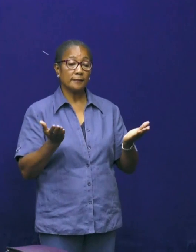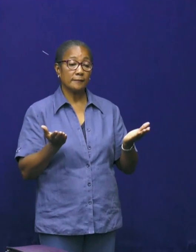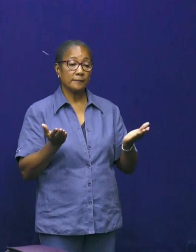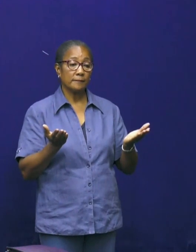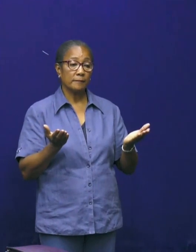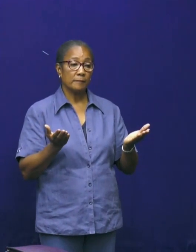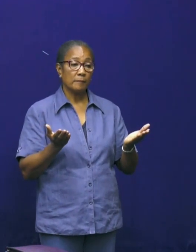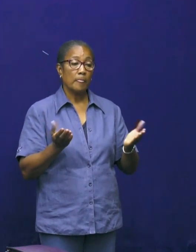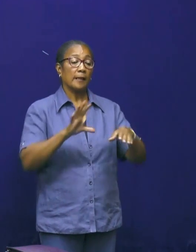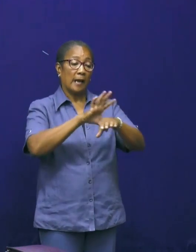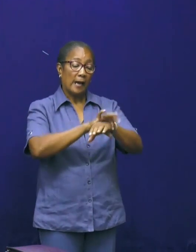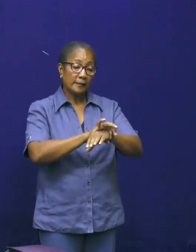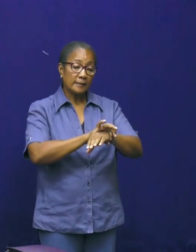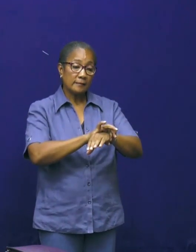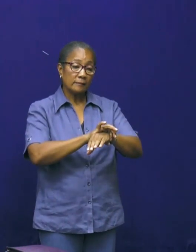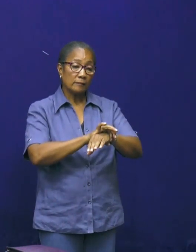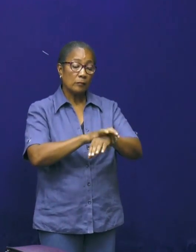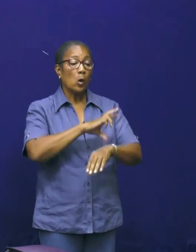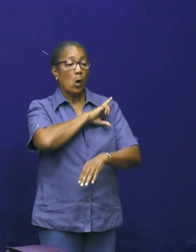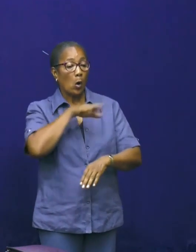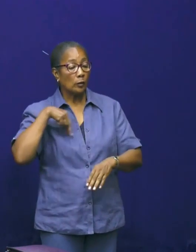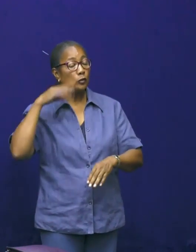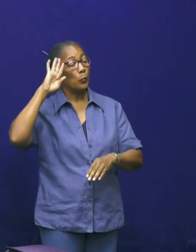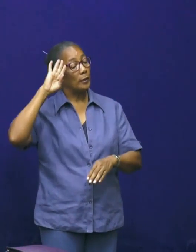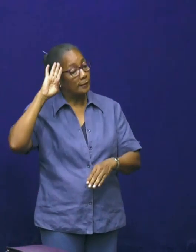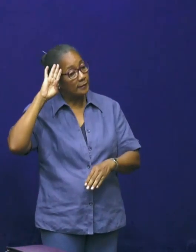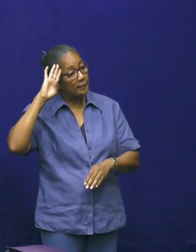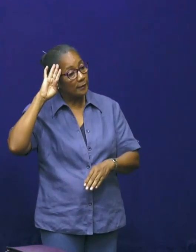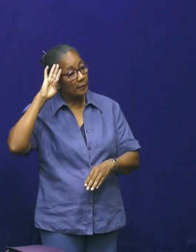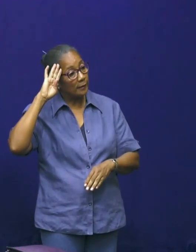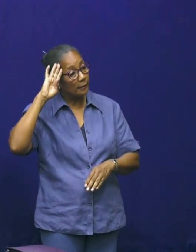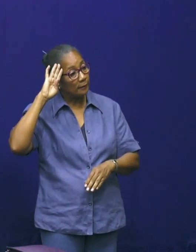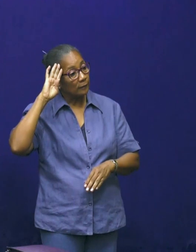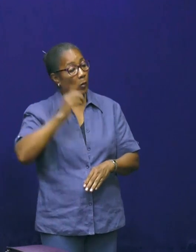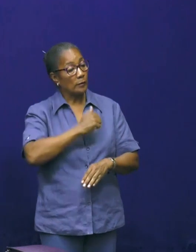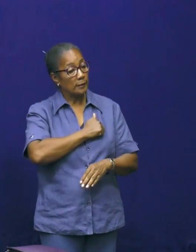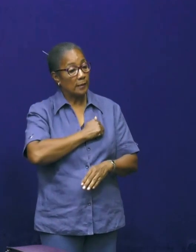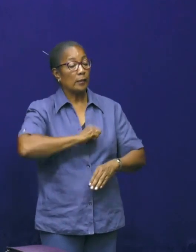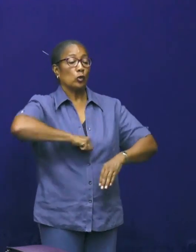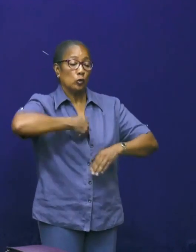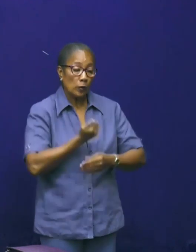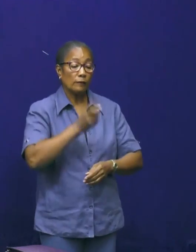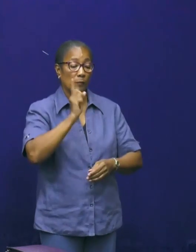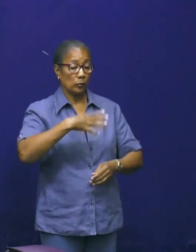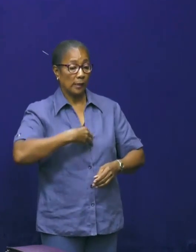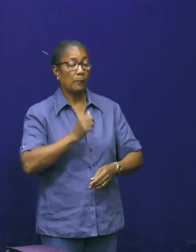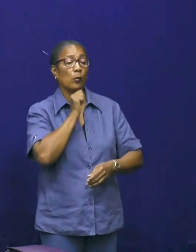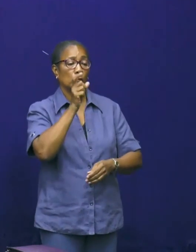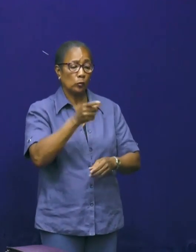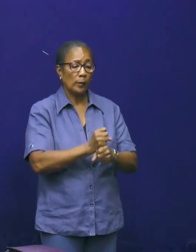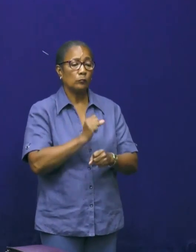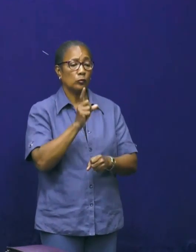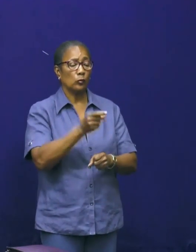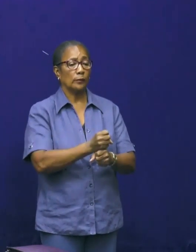de artsen, onze politie, onze leger die durven en moed hebben om te doen wat zij nu